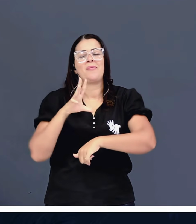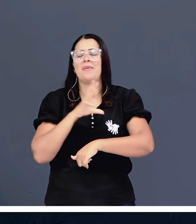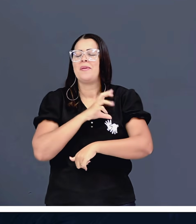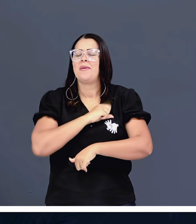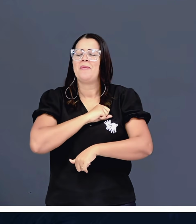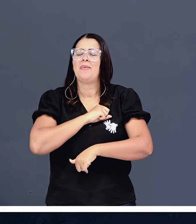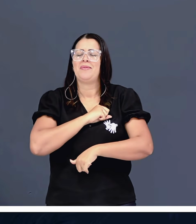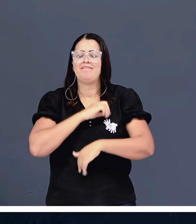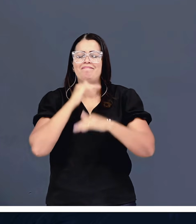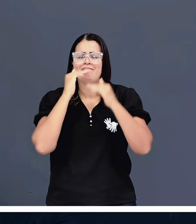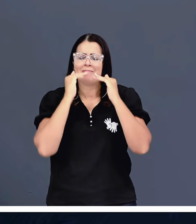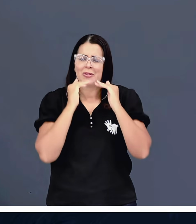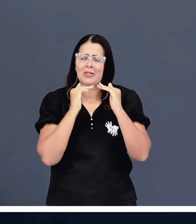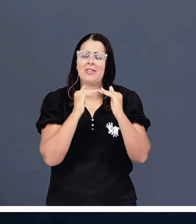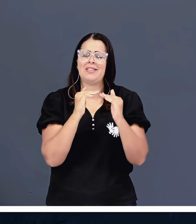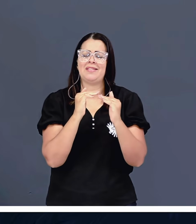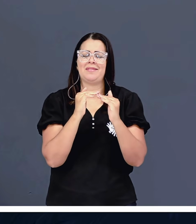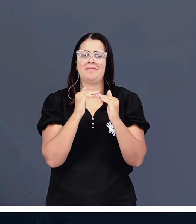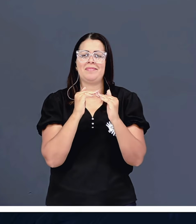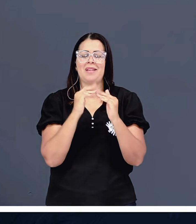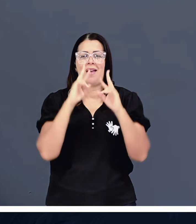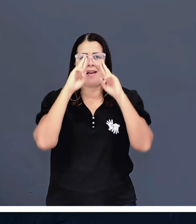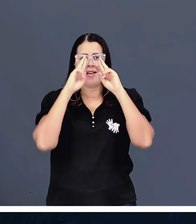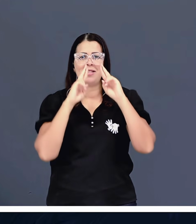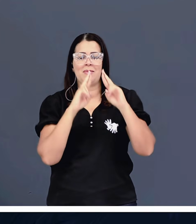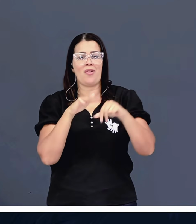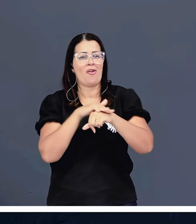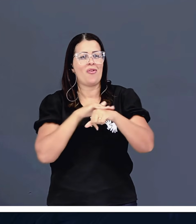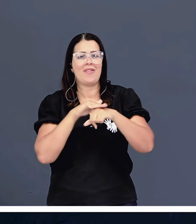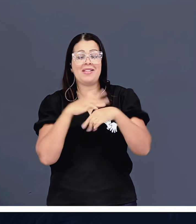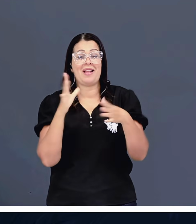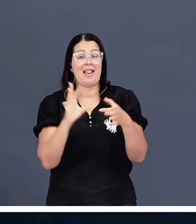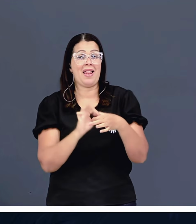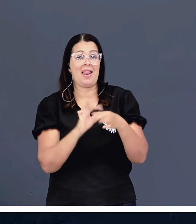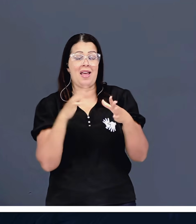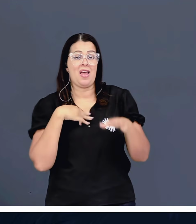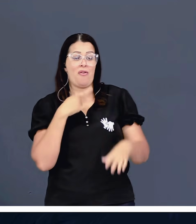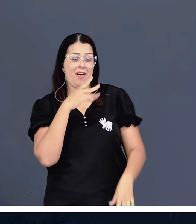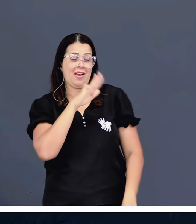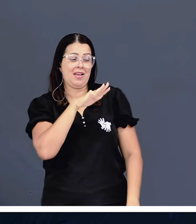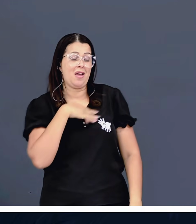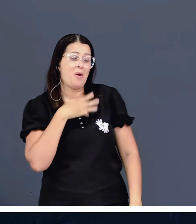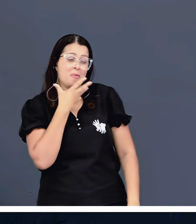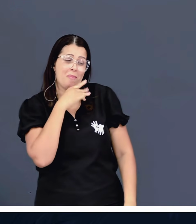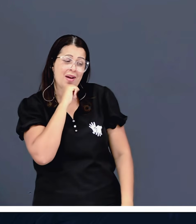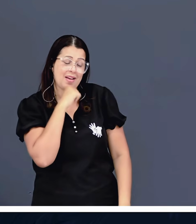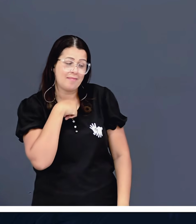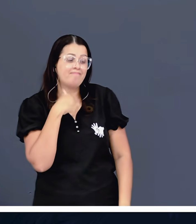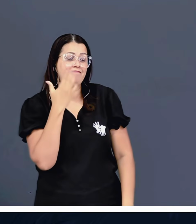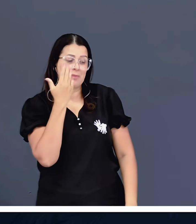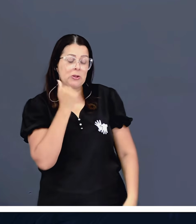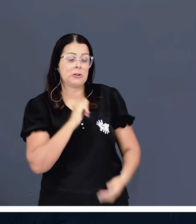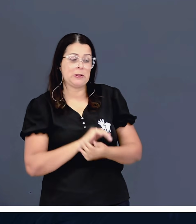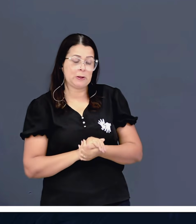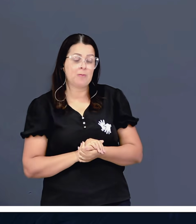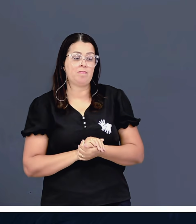amor, com muita honra e com muito temor, a conversa era descontraída. Eu disse para ele: pai, eu sei